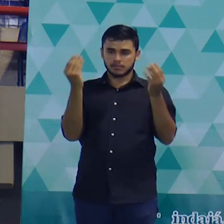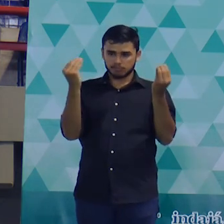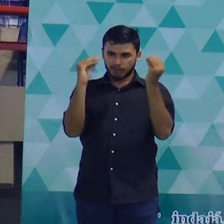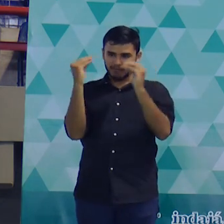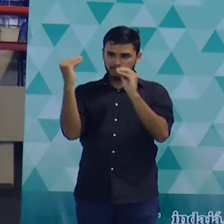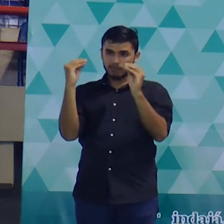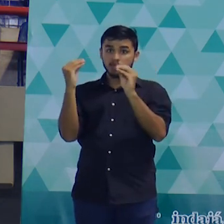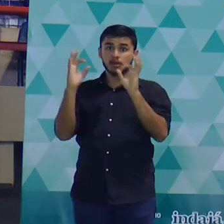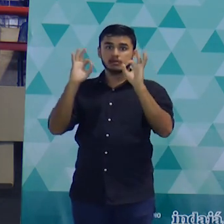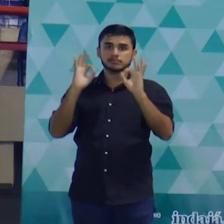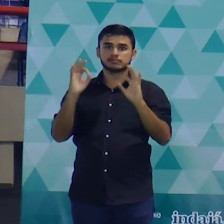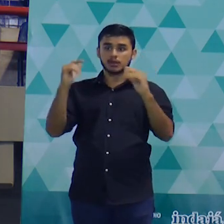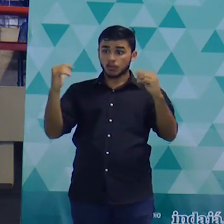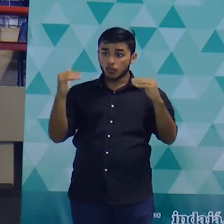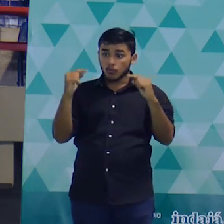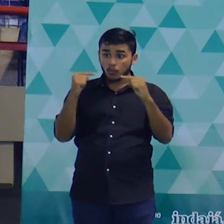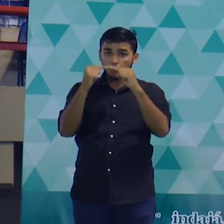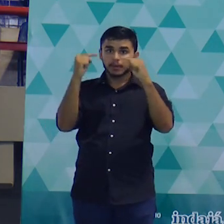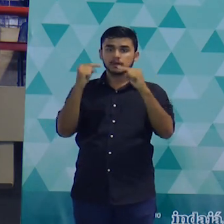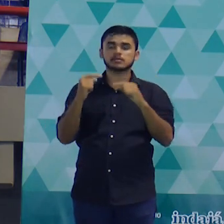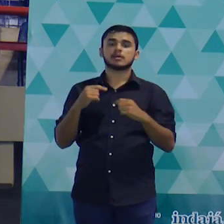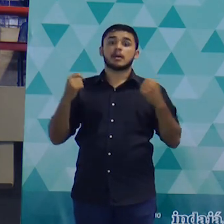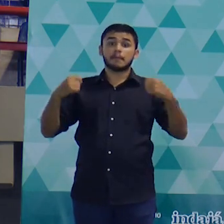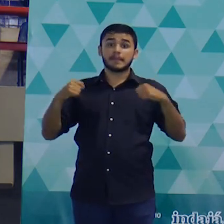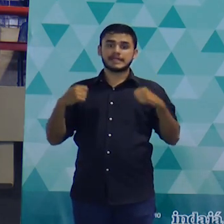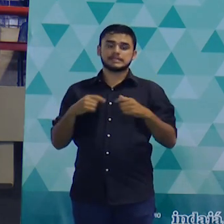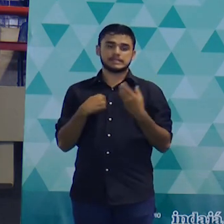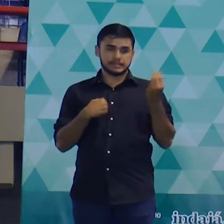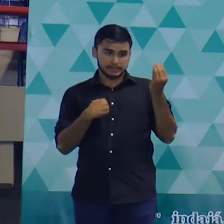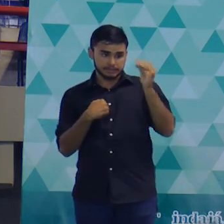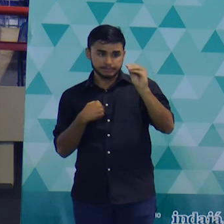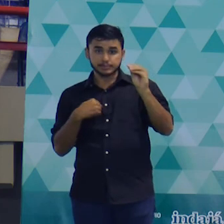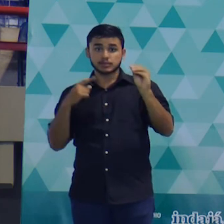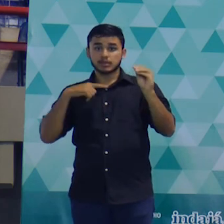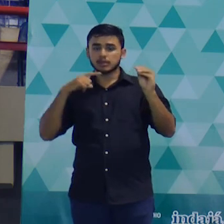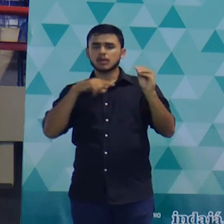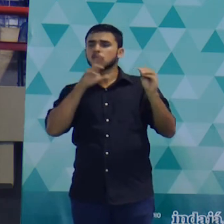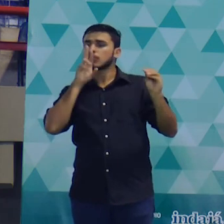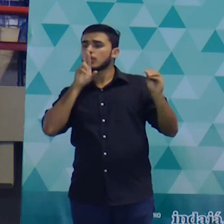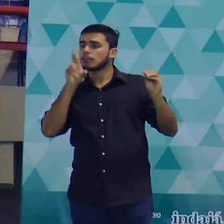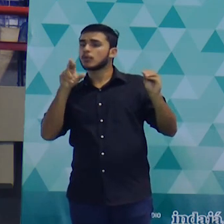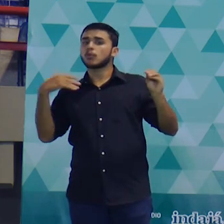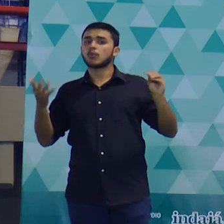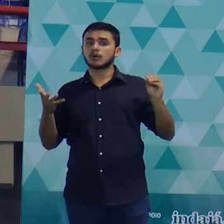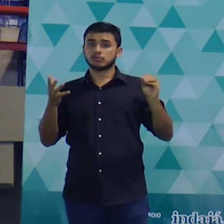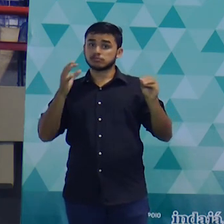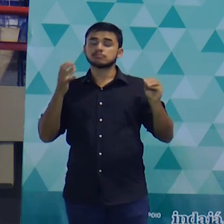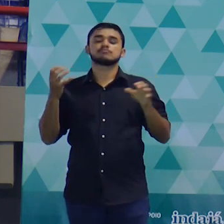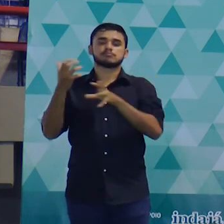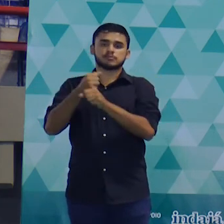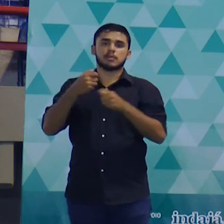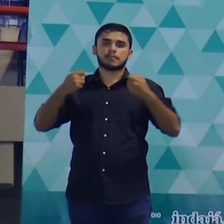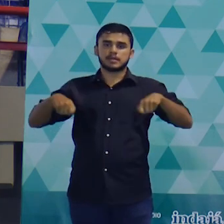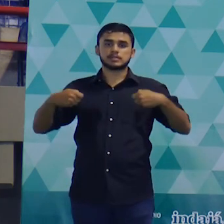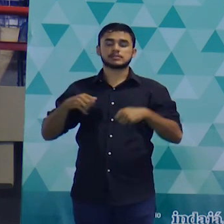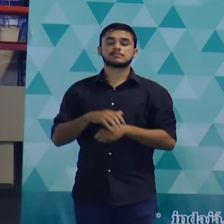2. Precisei de um dado e de um pedido. 3. Precisei